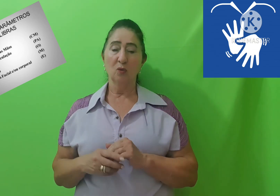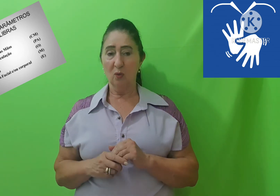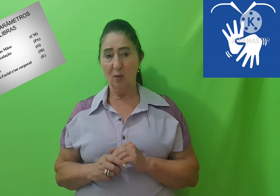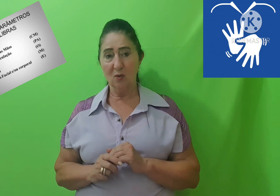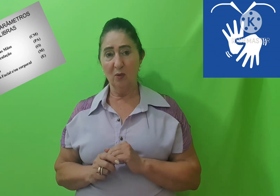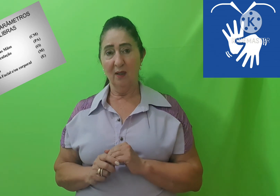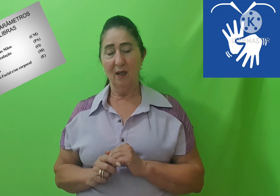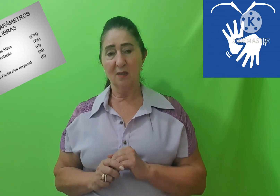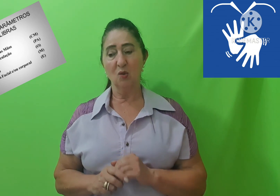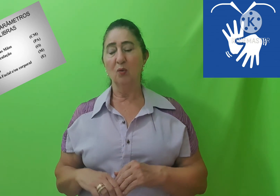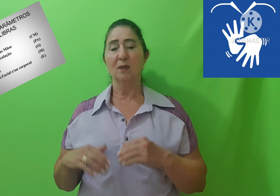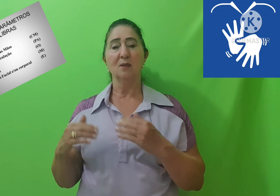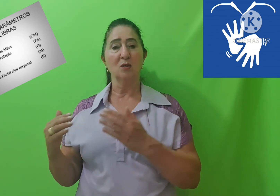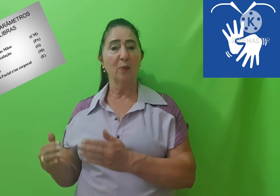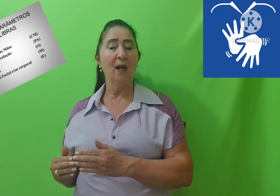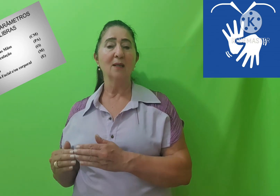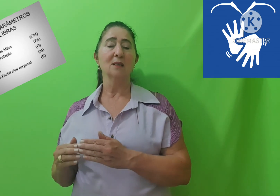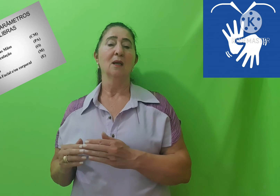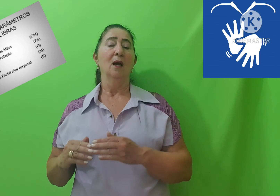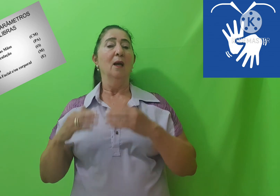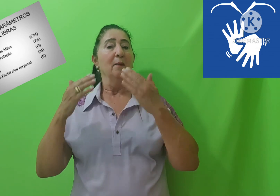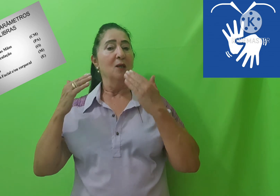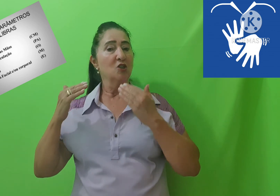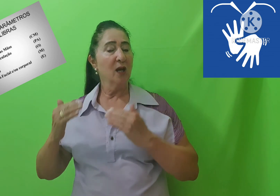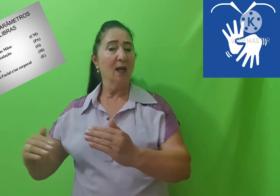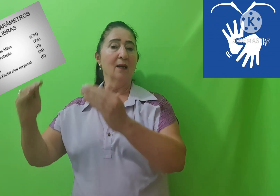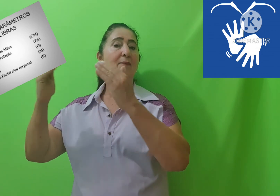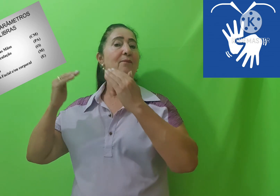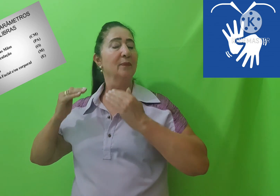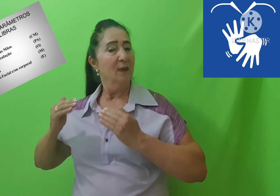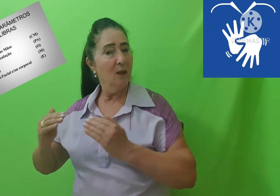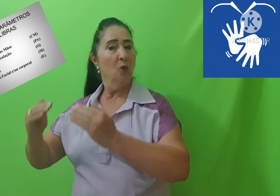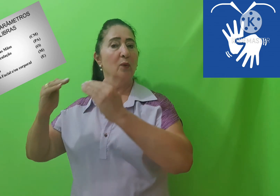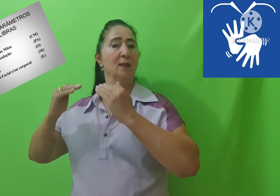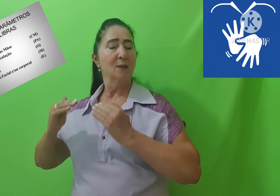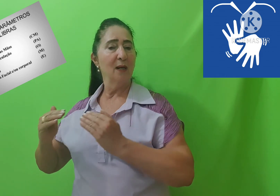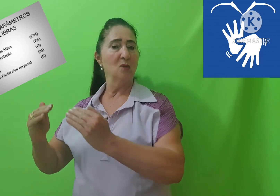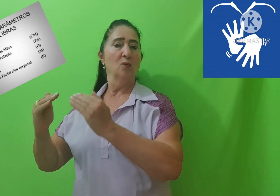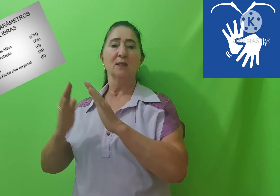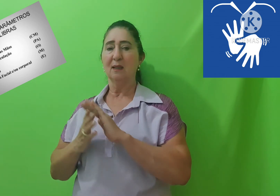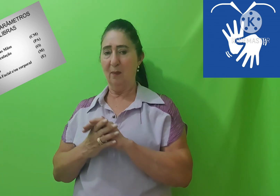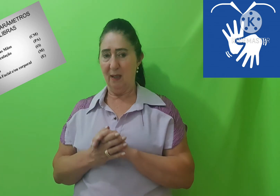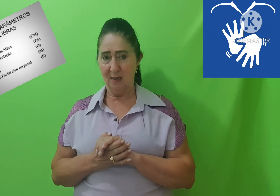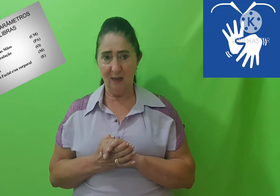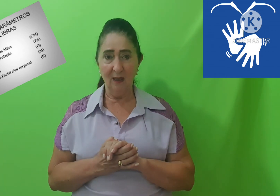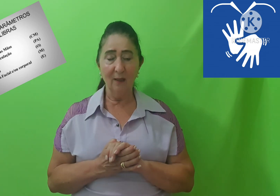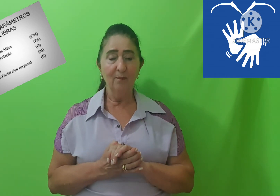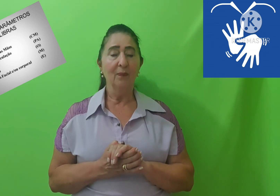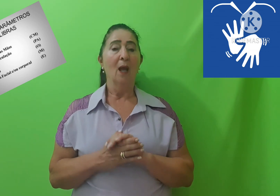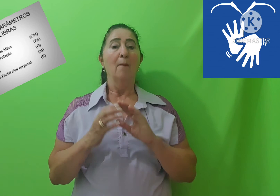com as comunidades surdas, aos pais, e chega lutas e mais lutas até Brasília,